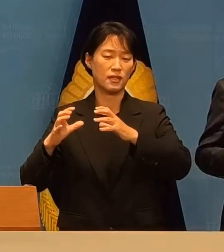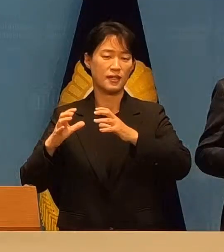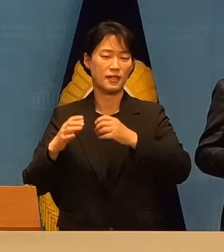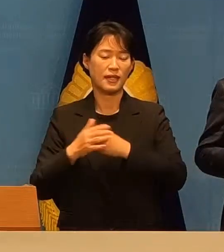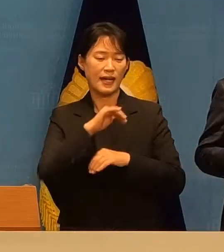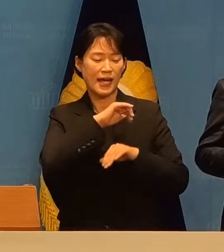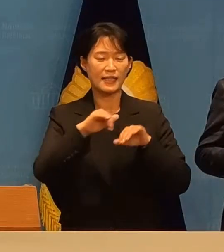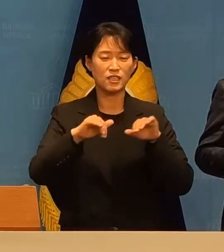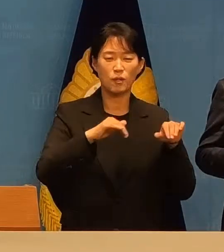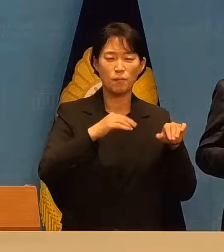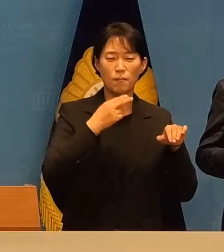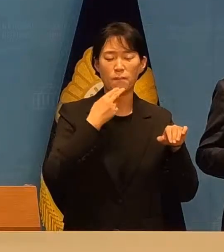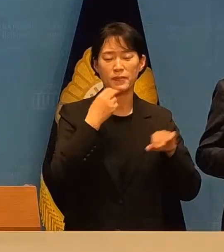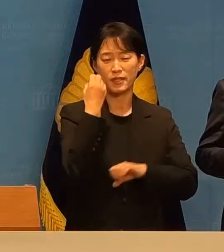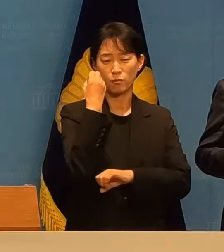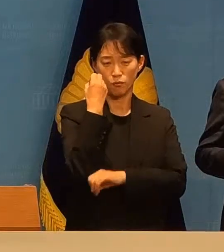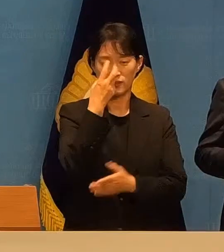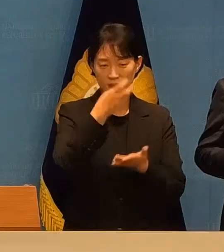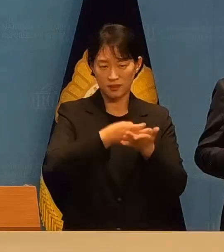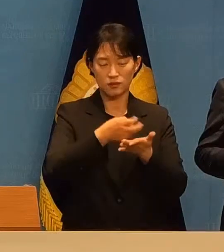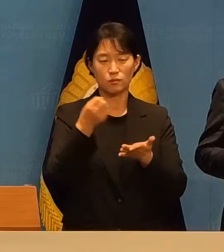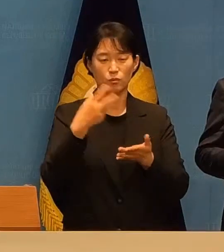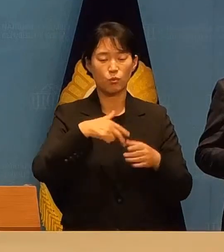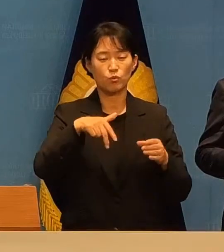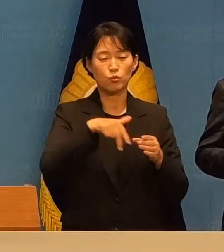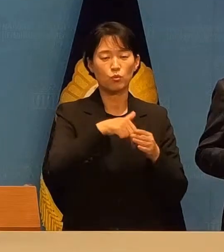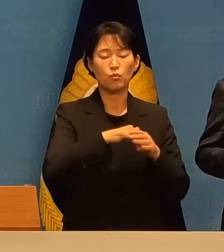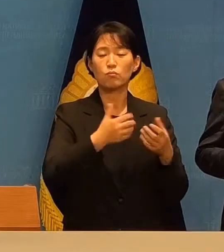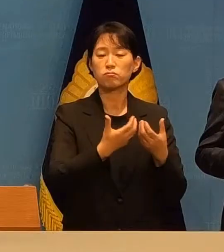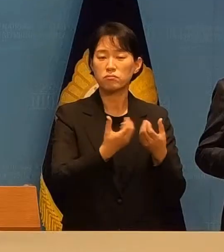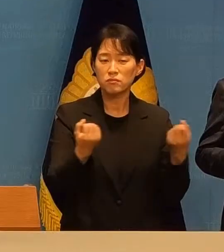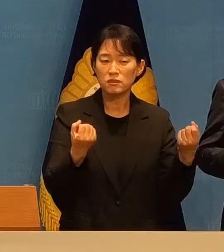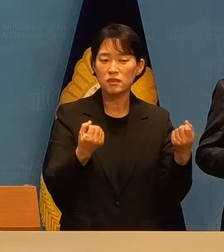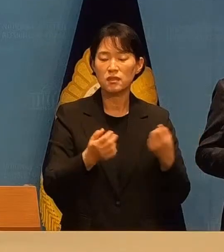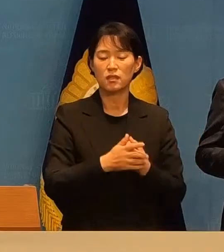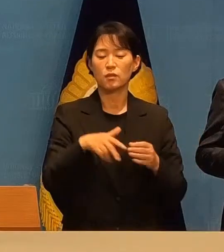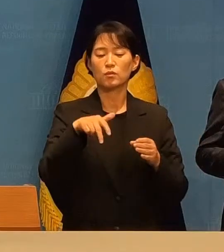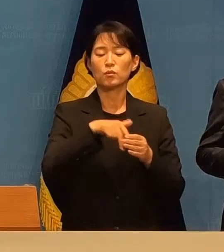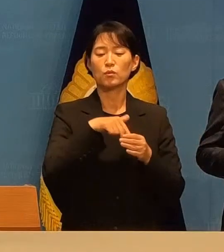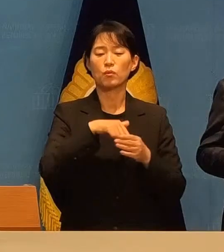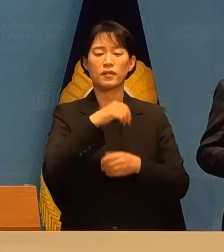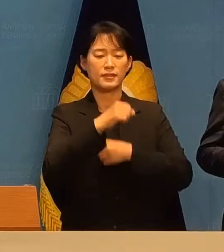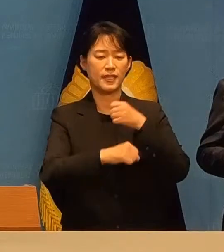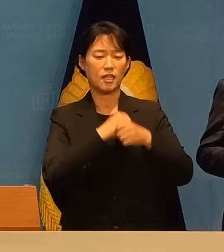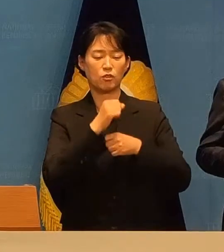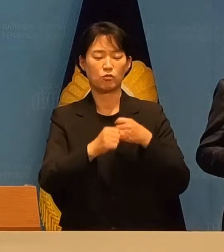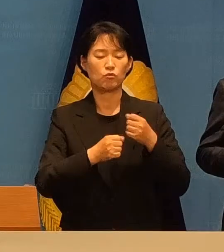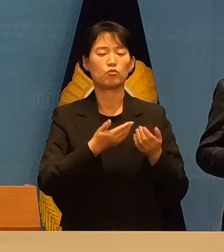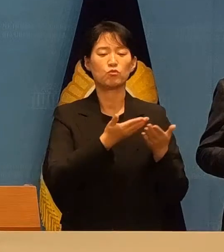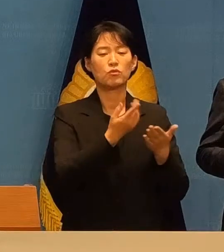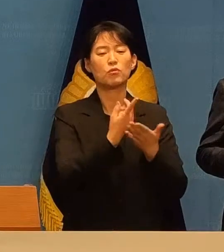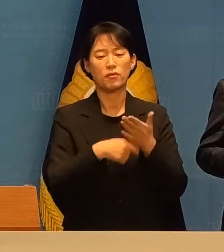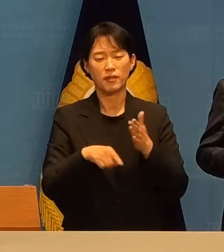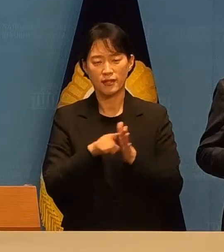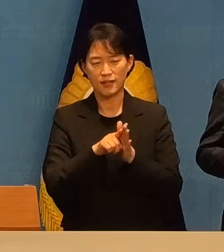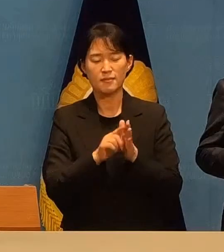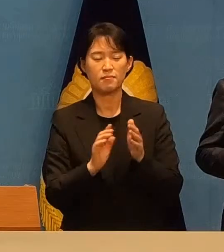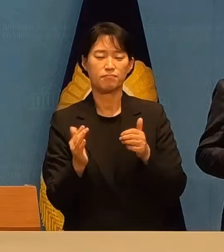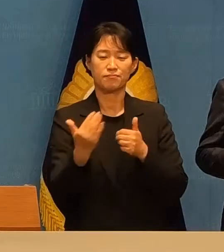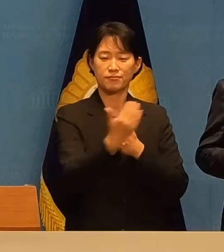비간섭 원칙이고, 종교 분리는 종교의 자유 보장의